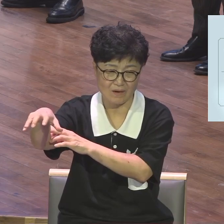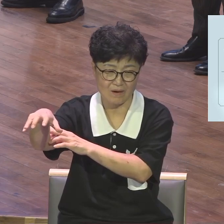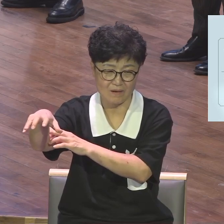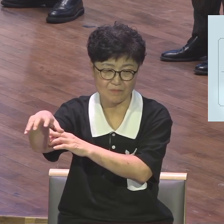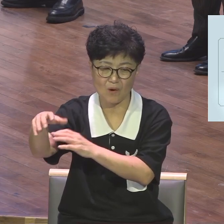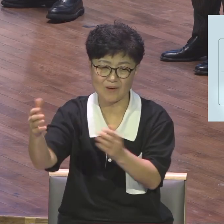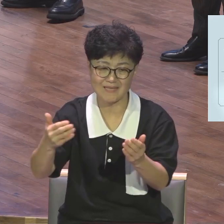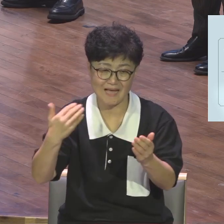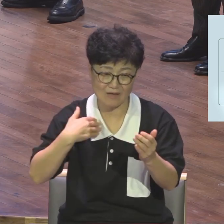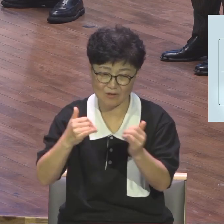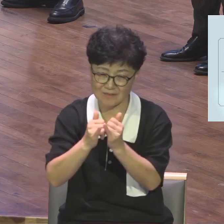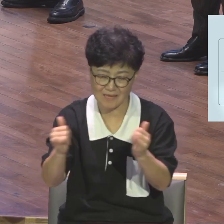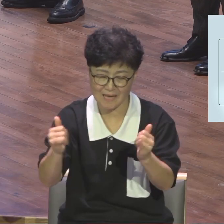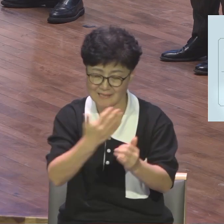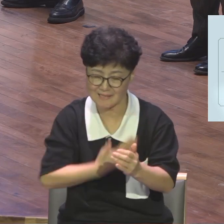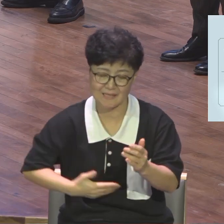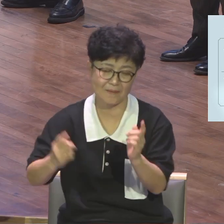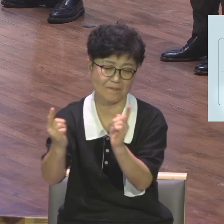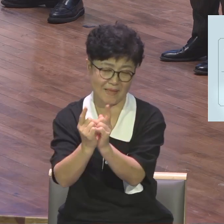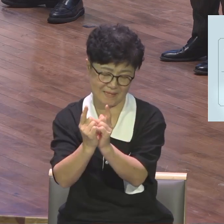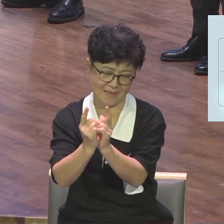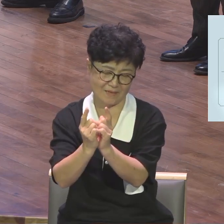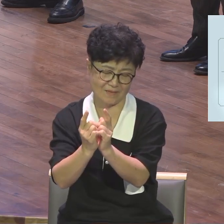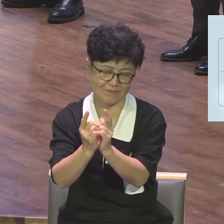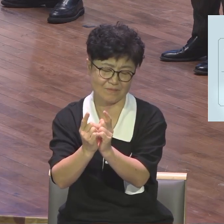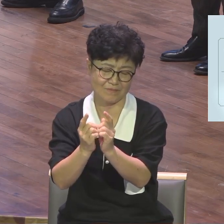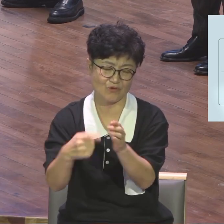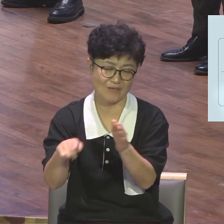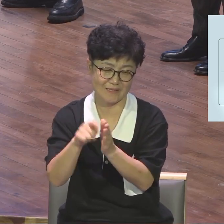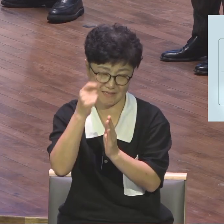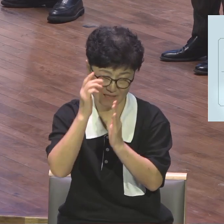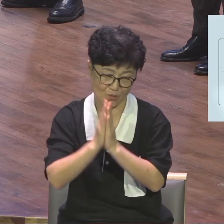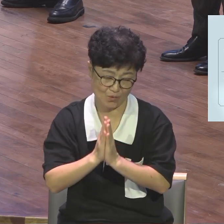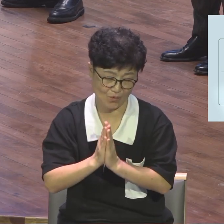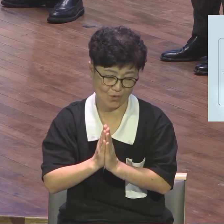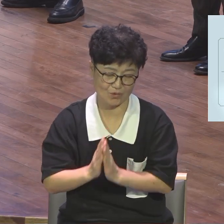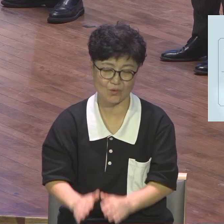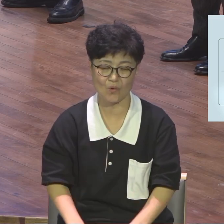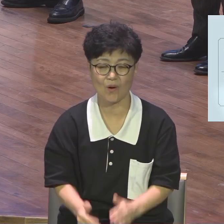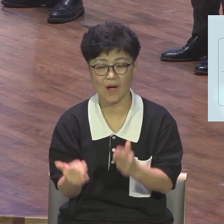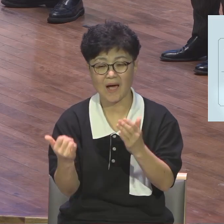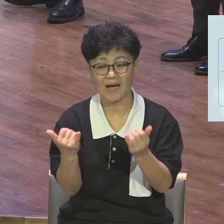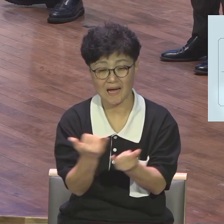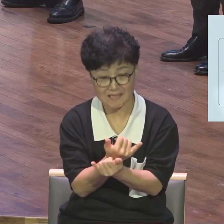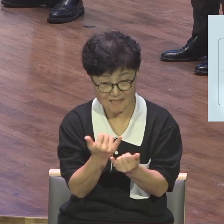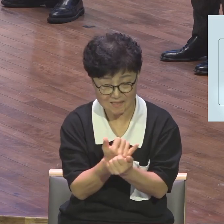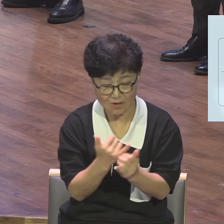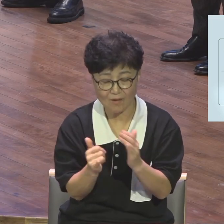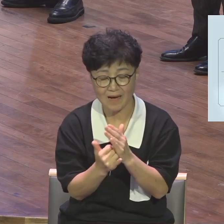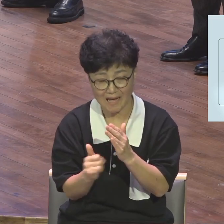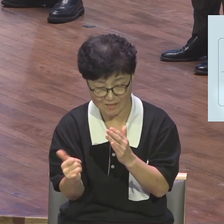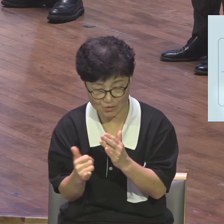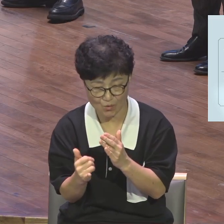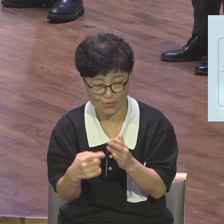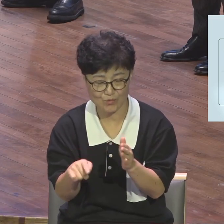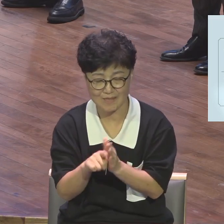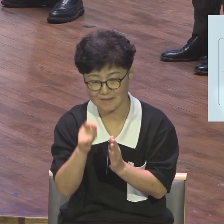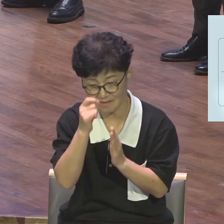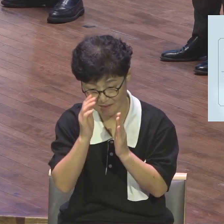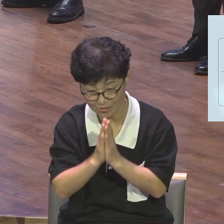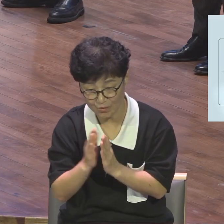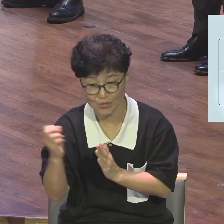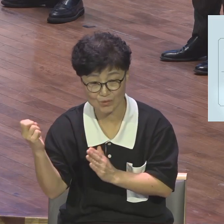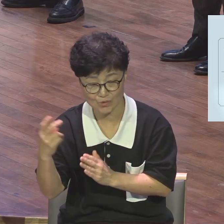주시고, 마지막 이제 추석 명절을 앞두고 있습니다. 우리 골육전도와 또 질병으로 고통당하는 우리 귀한 성도님들 환호를 위하여서,